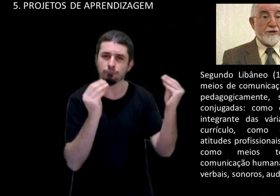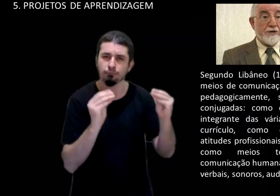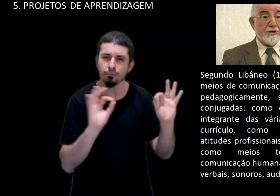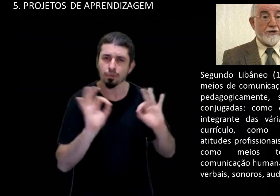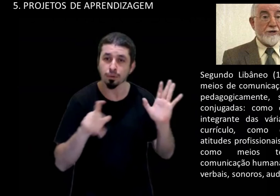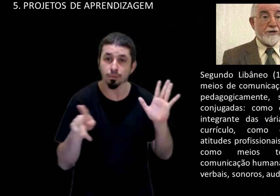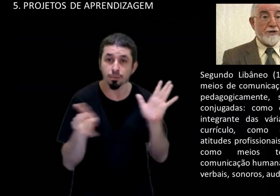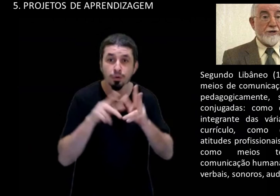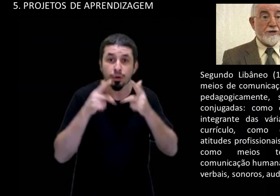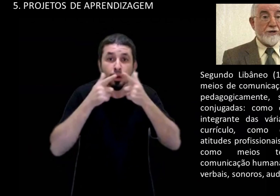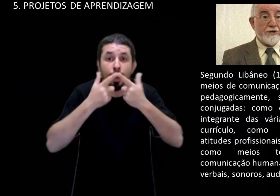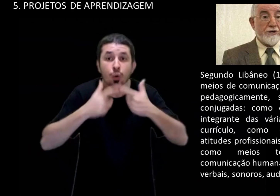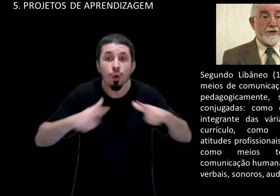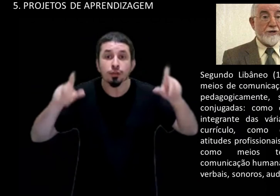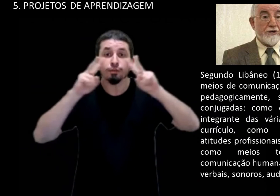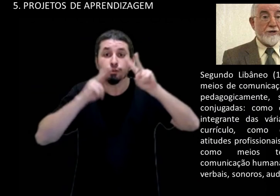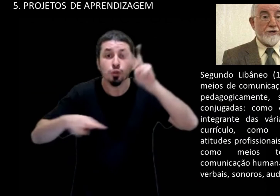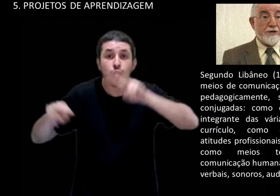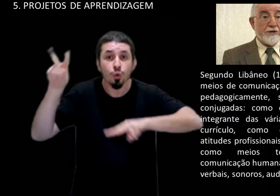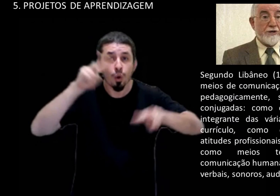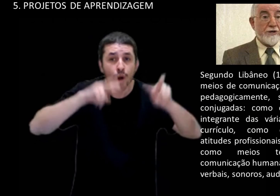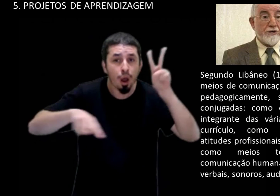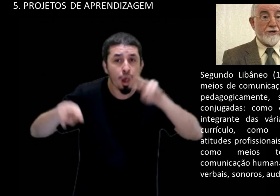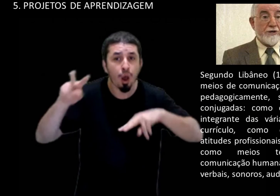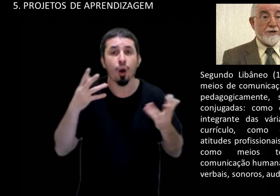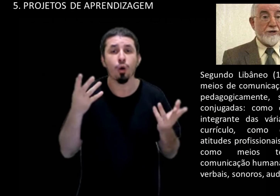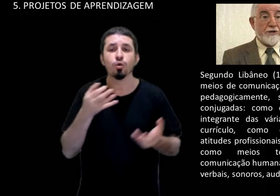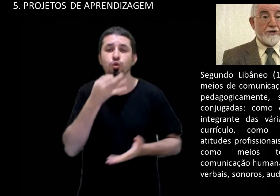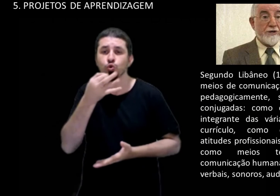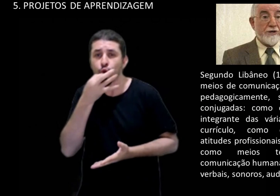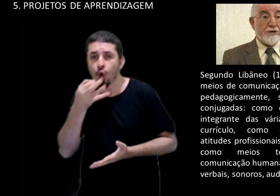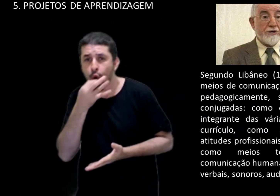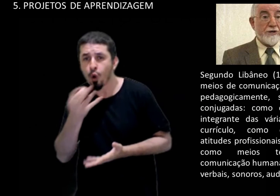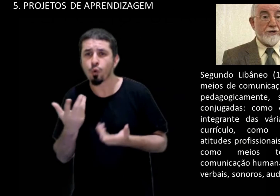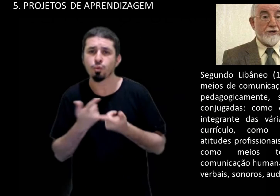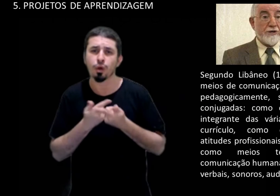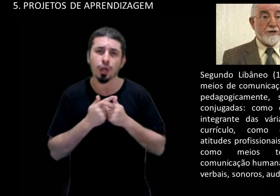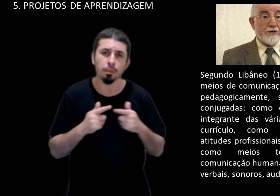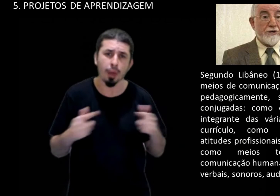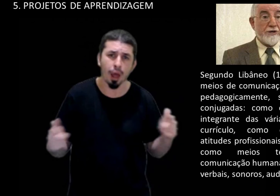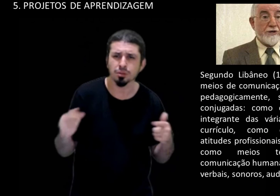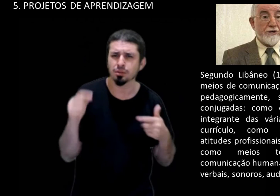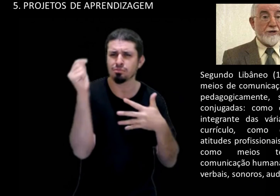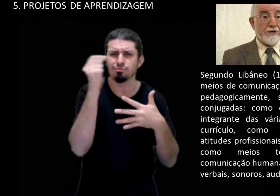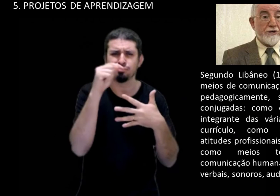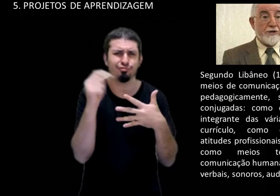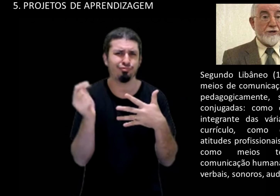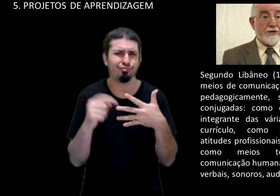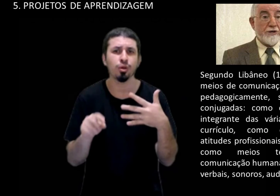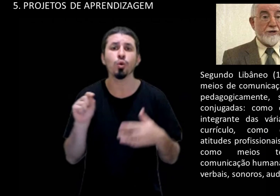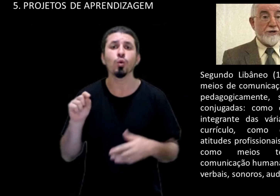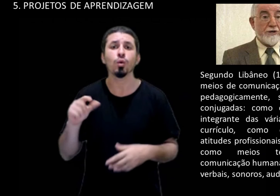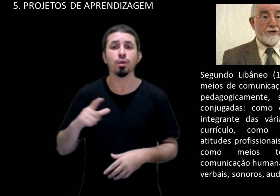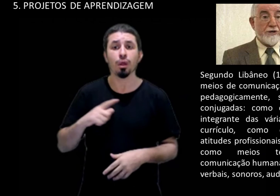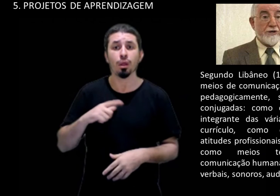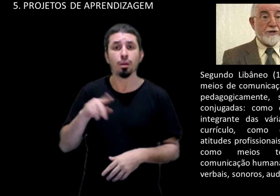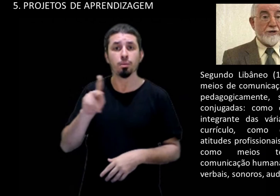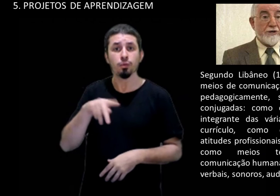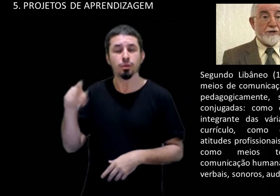conteúdo, estrutura, linguagem visual e audiovisual, gramática e entre outros aspectos que